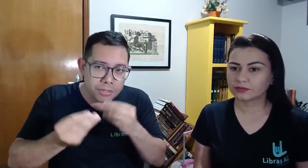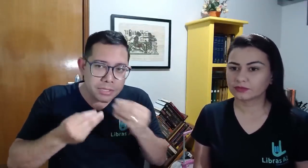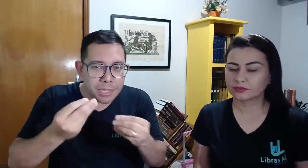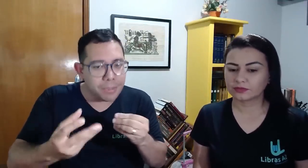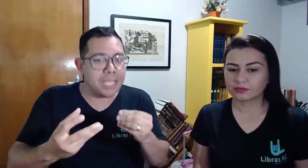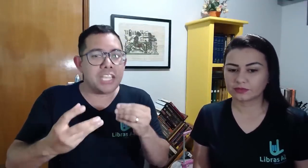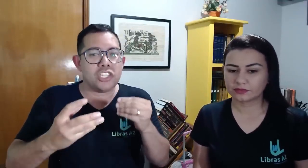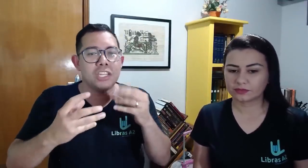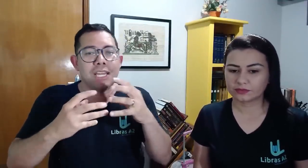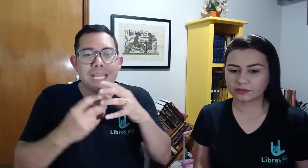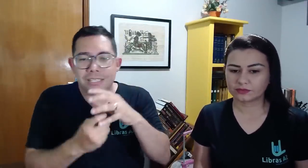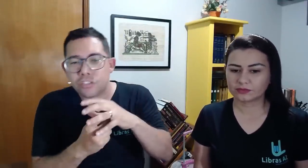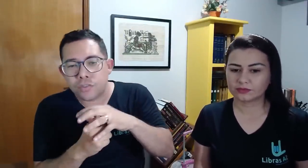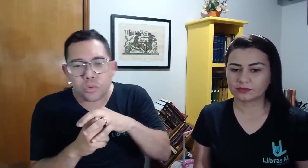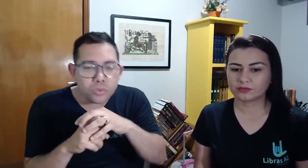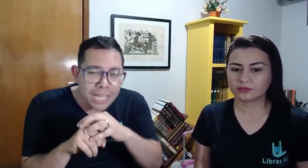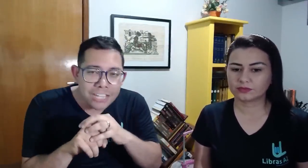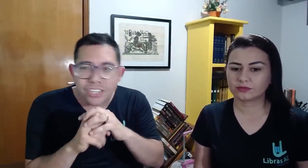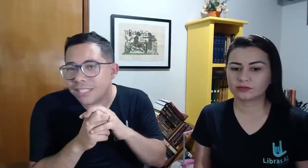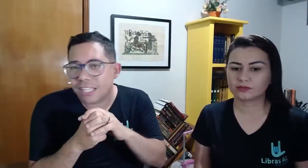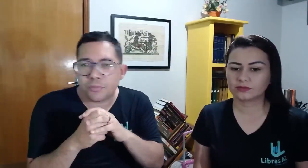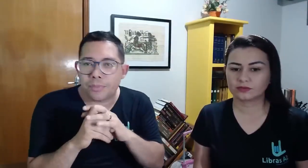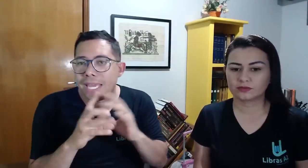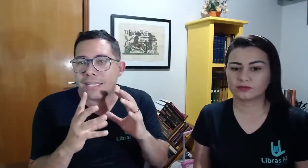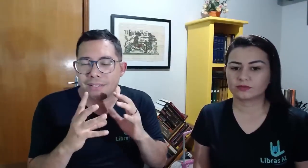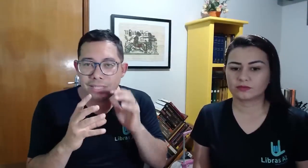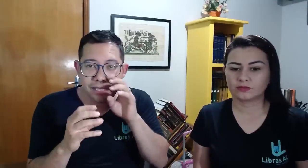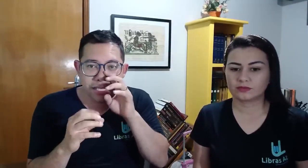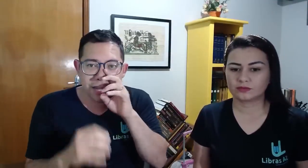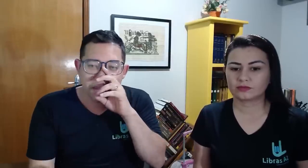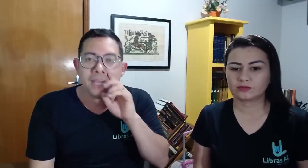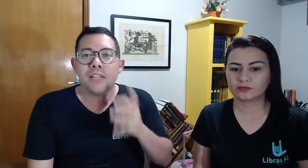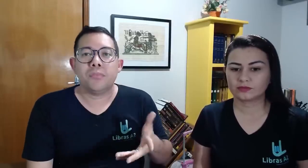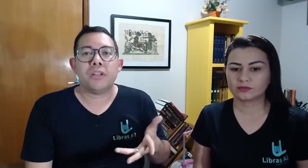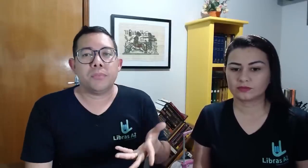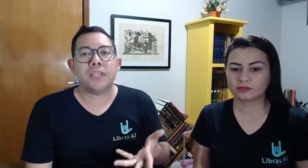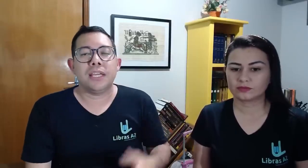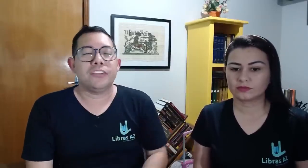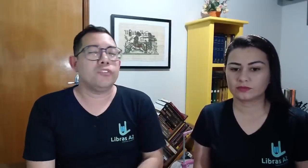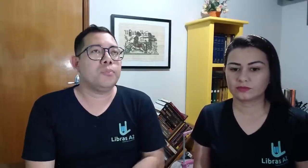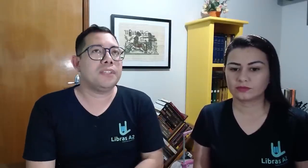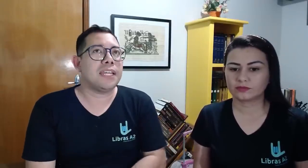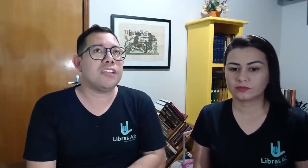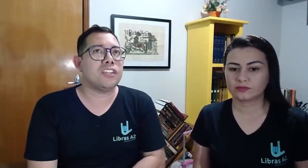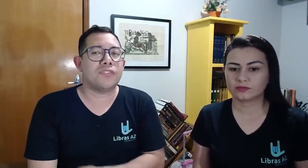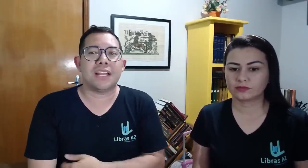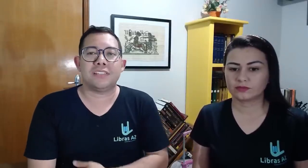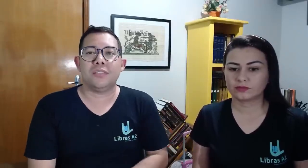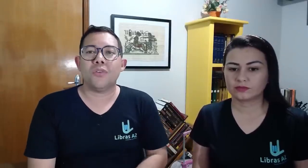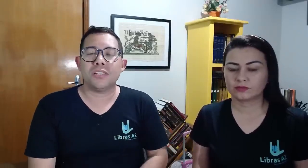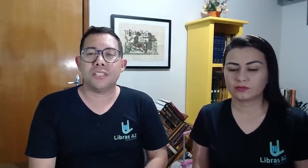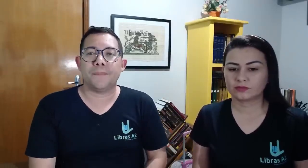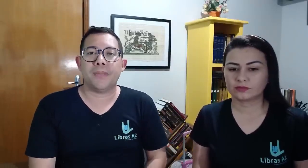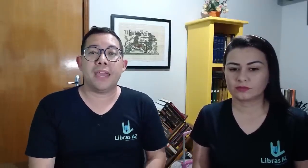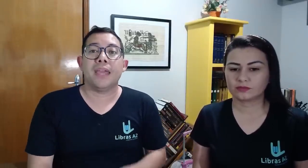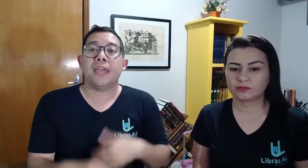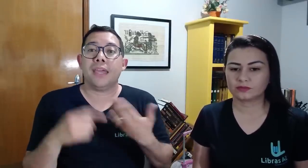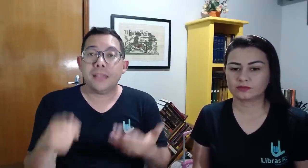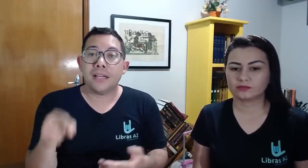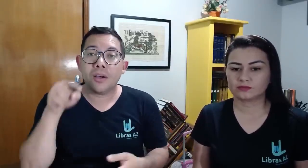da semente, essa dificuldade entre as pedras aí, tá? Porque a gente não precisaria a gente falar assim, nossa, então